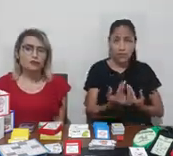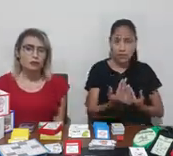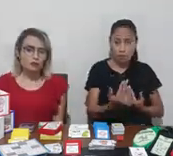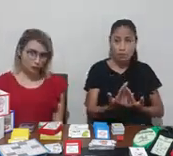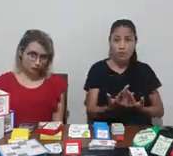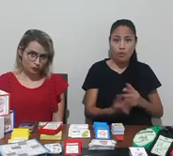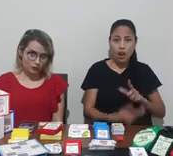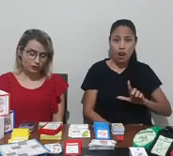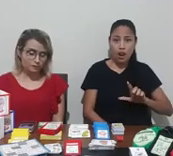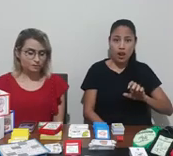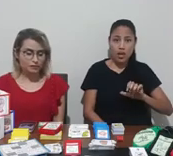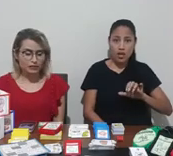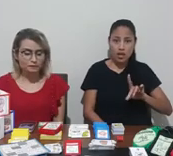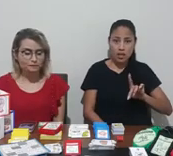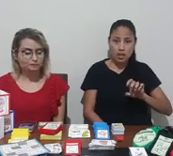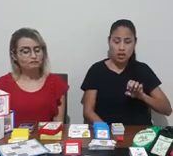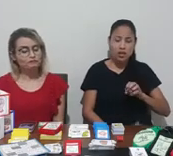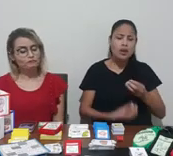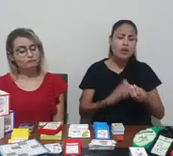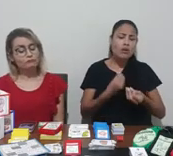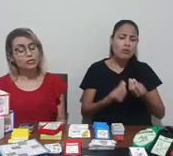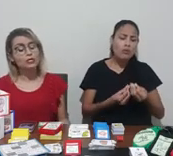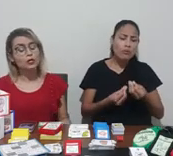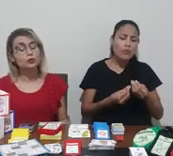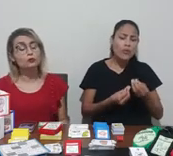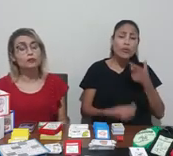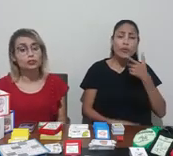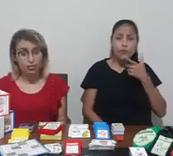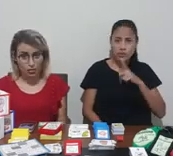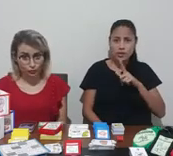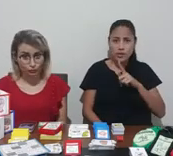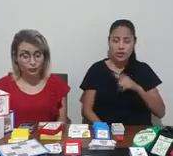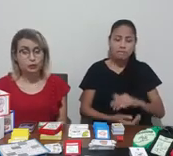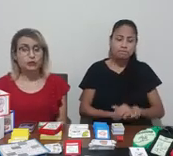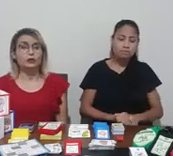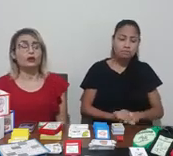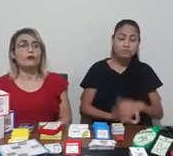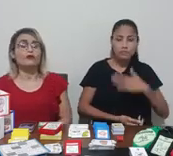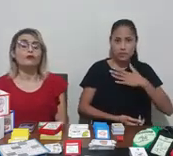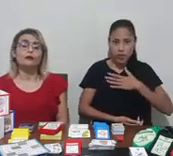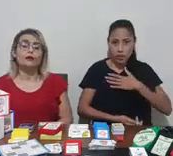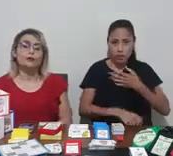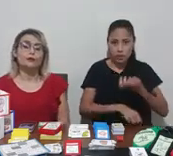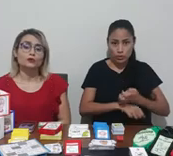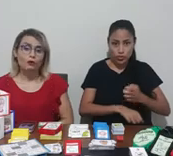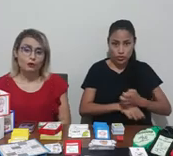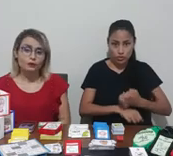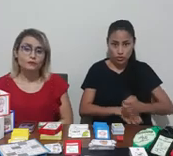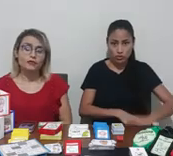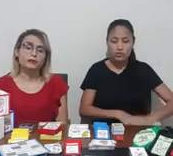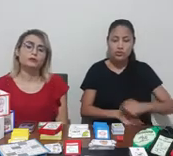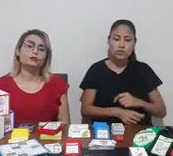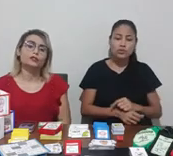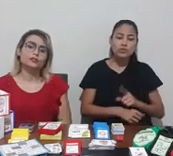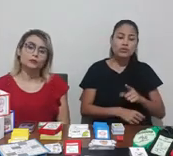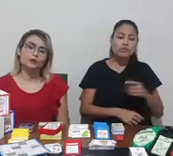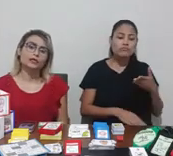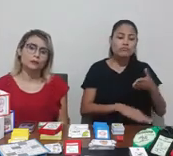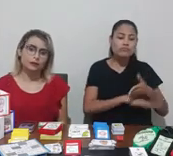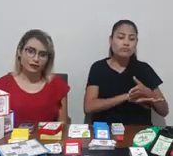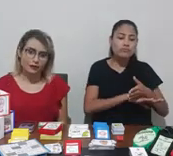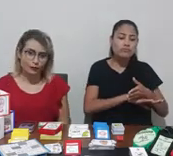por isso e como eu superei, né? Então, no meu estágio, eu fui para uma escola, né, no